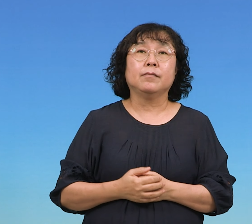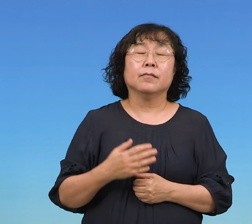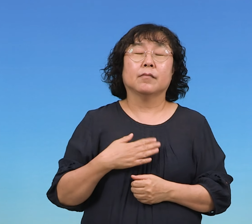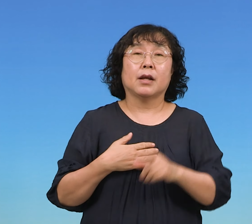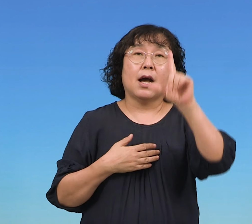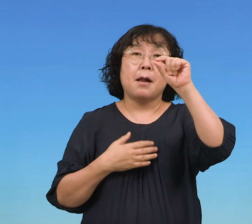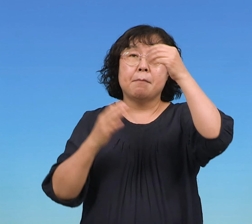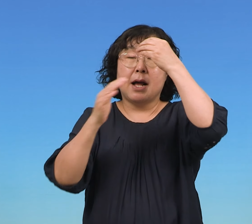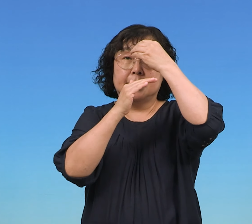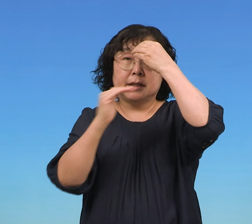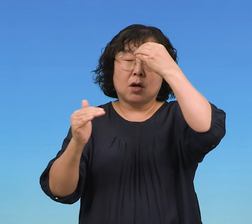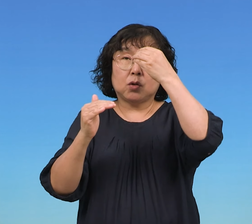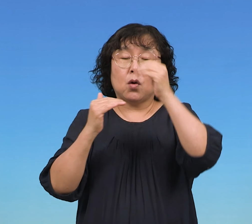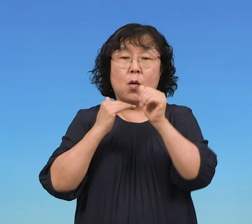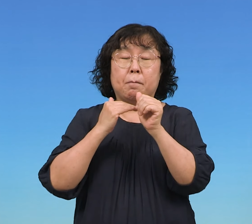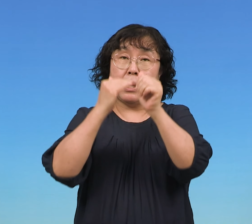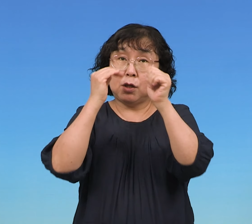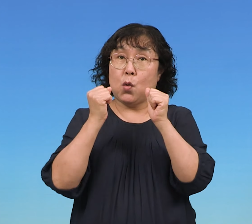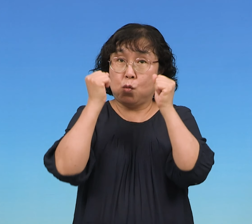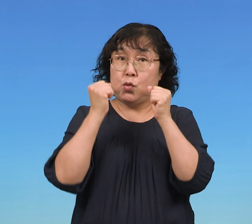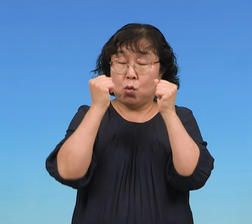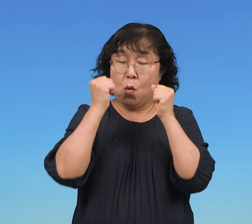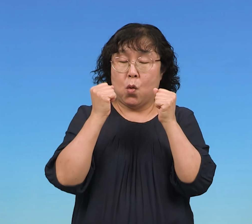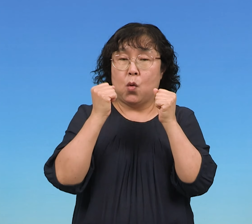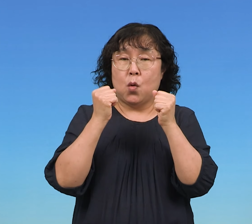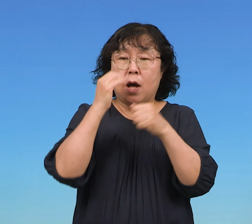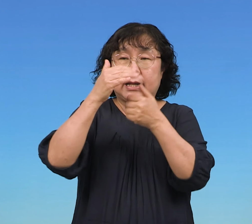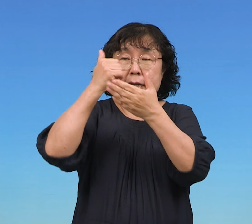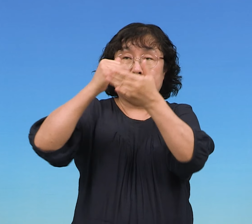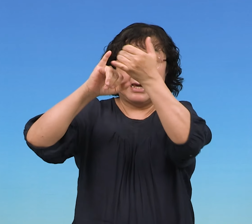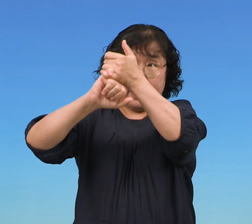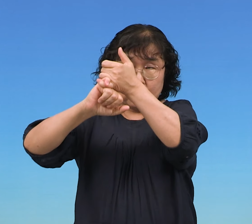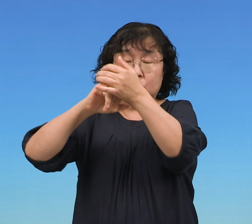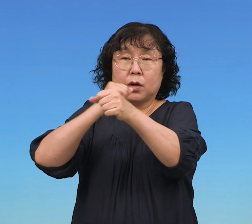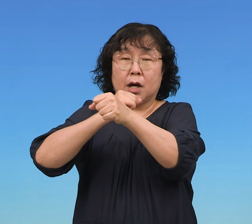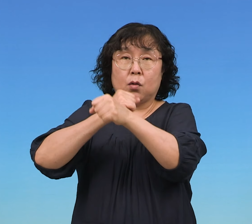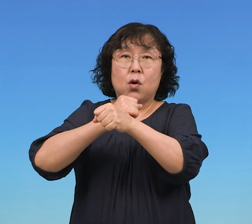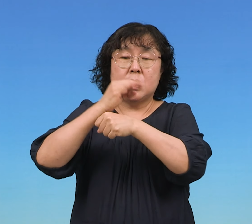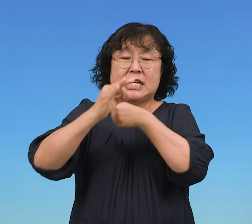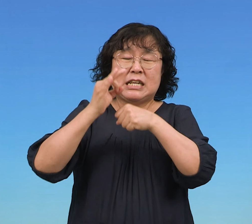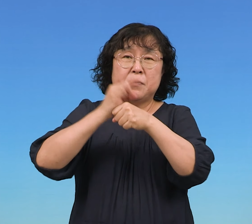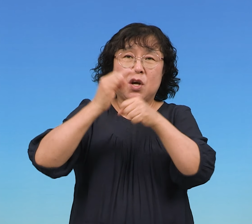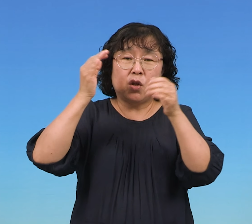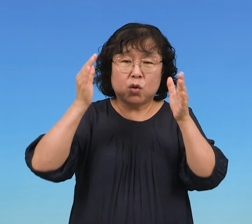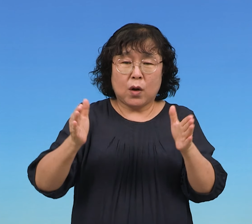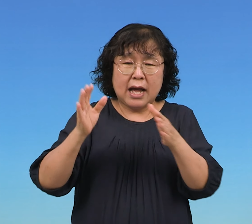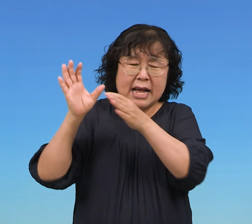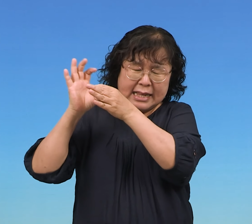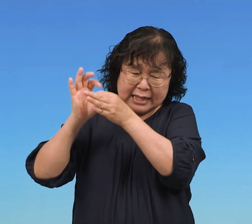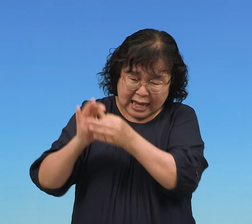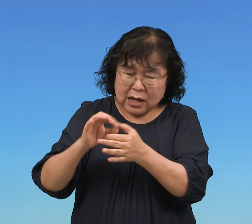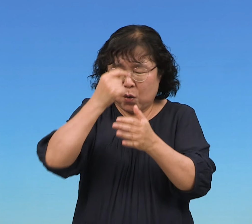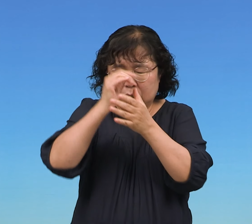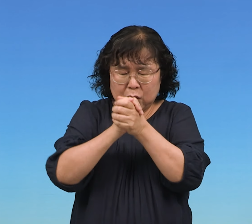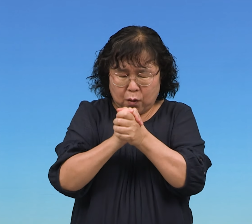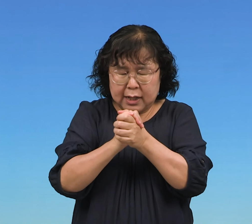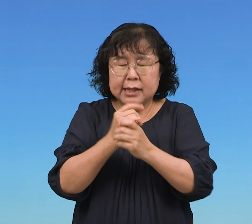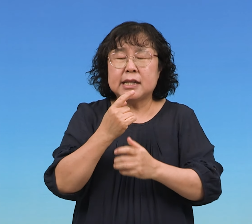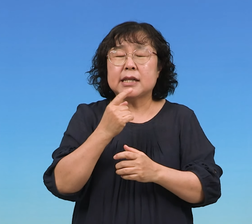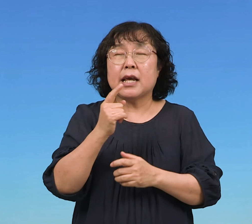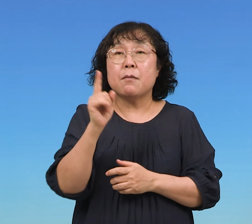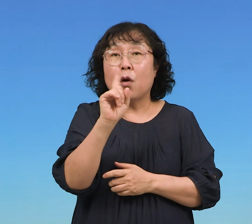앞에 약속을 드리고 10년 내내 몸부림쳤던 게 이거예요. 단순하기를 원합니다. 제가 여러분을 두고 속인